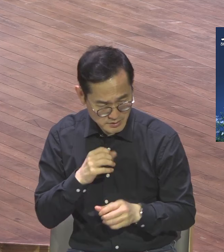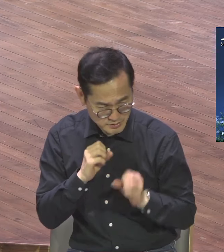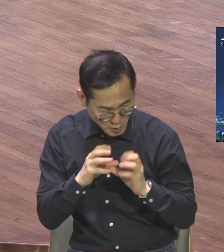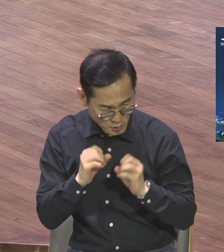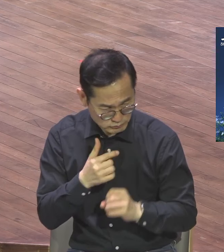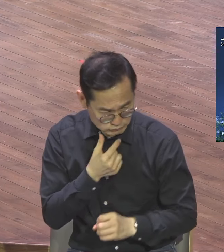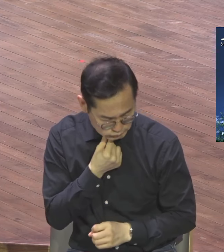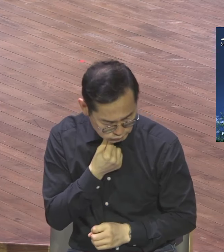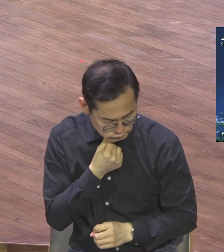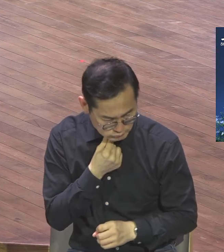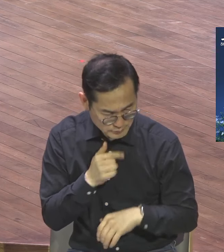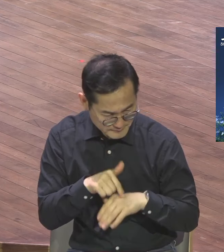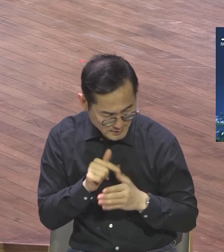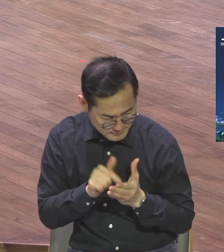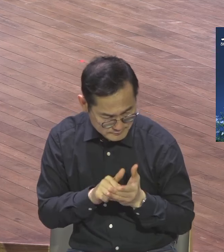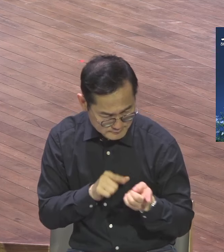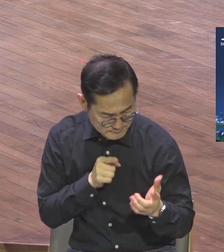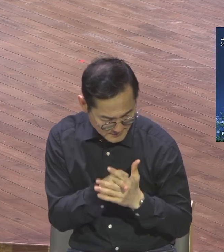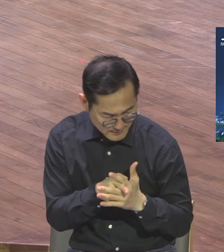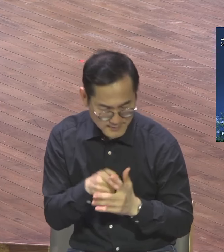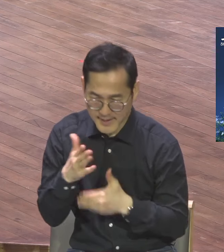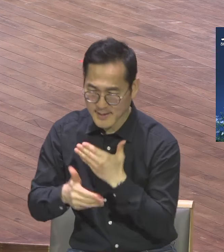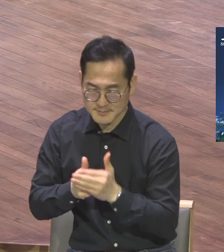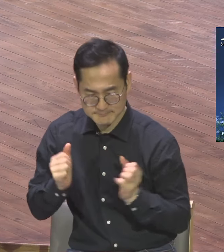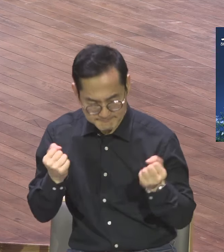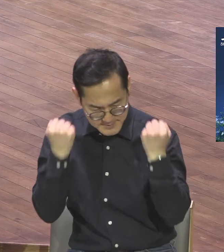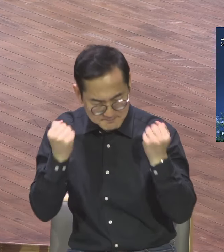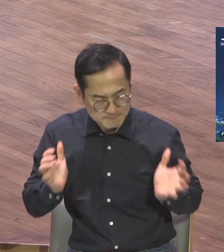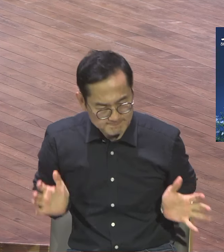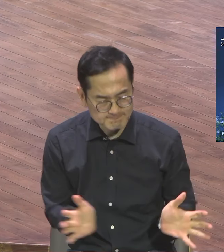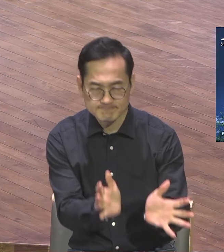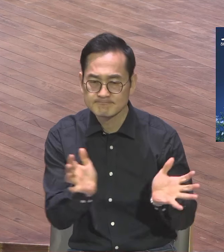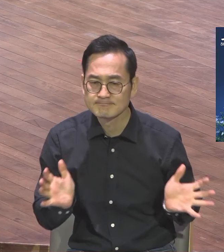중심 보시고 하나님이 힘을 계속 실어주신다.